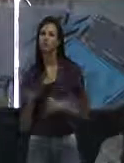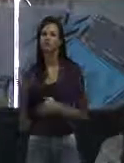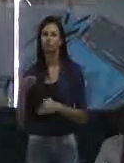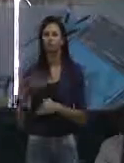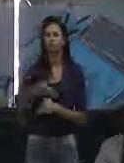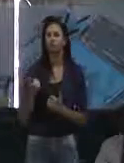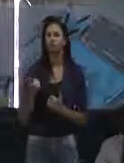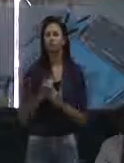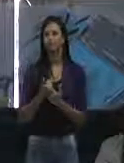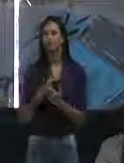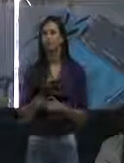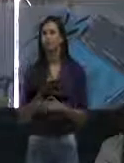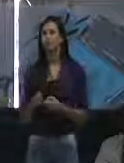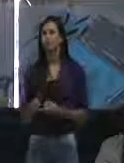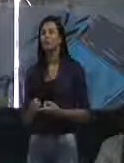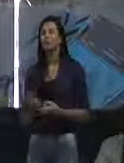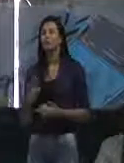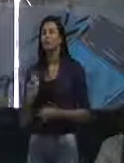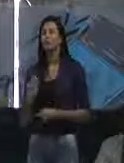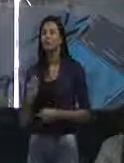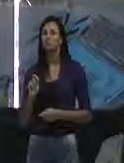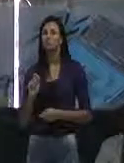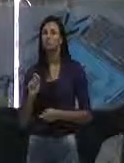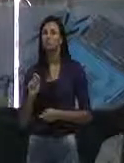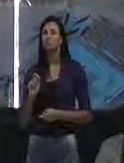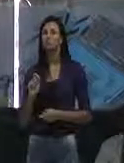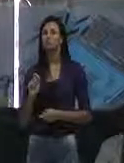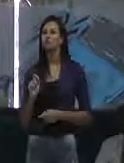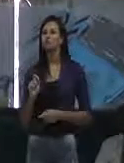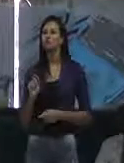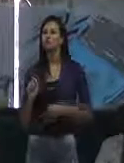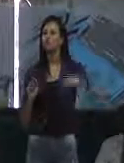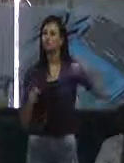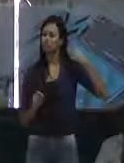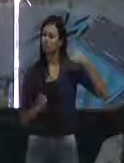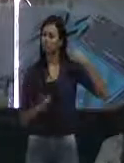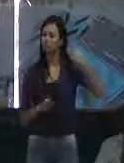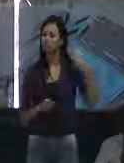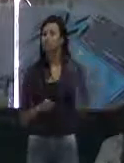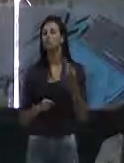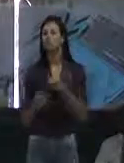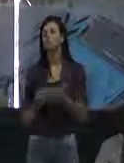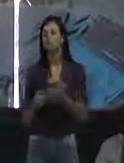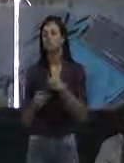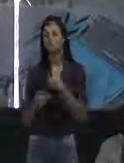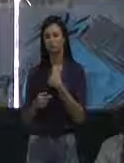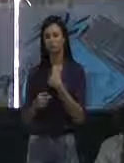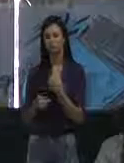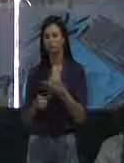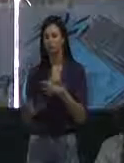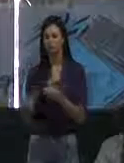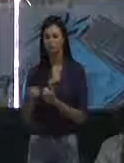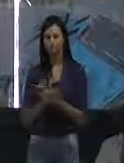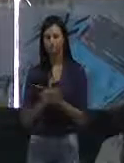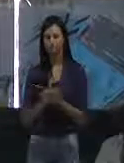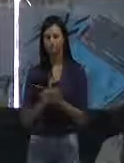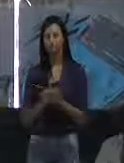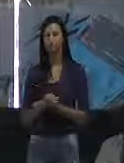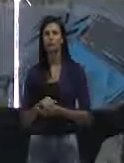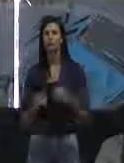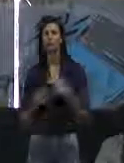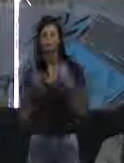cadeira e na condição de vereador exerceu. E eu não fui assumir. Trago